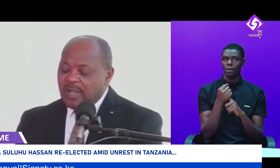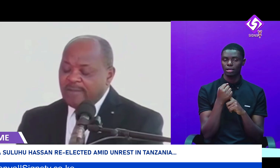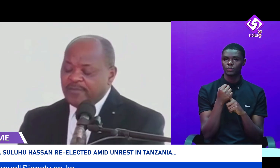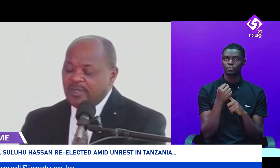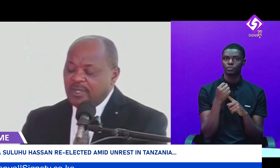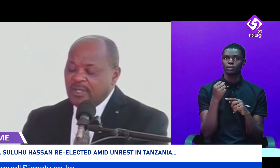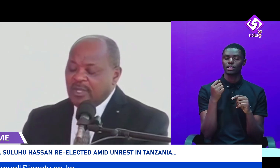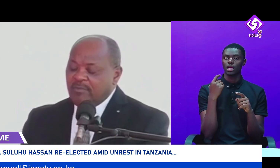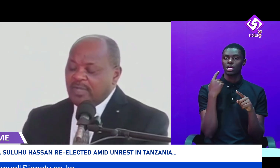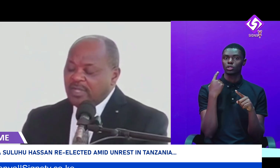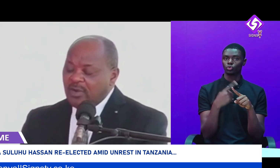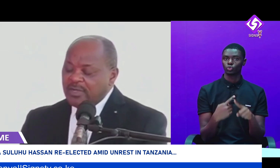kura